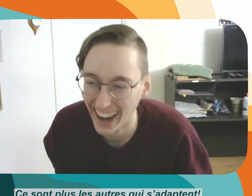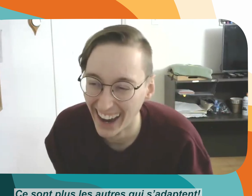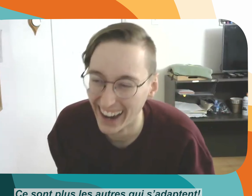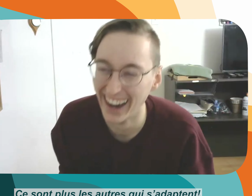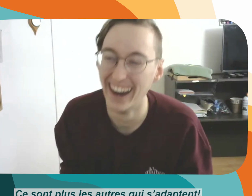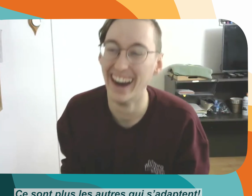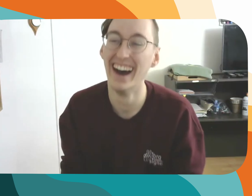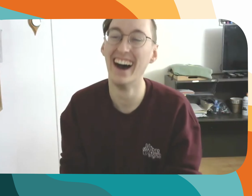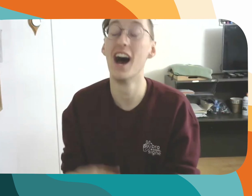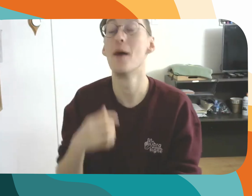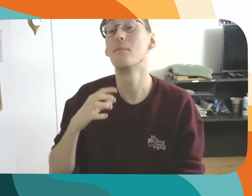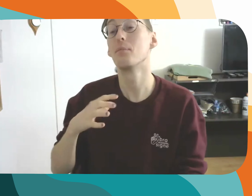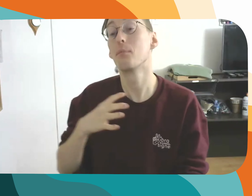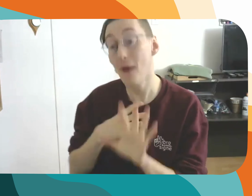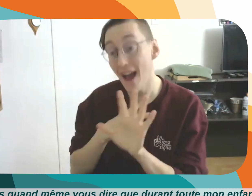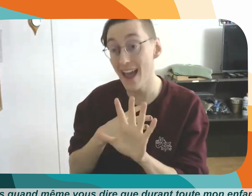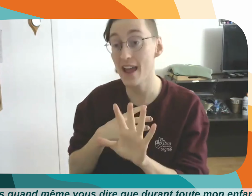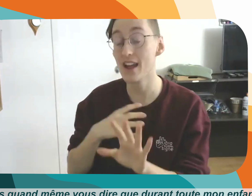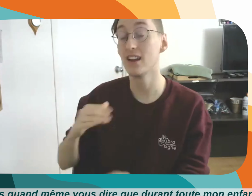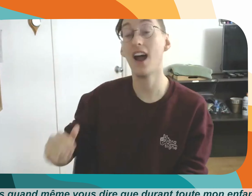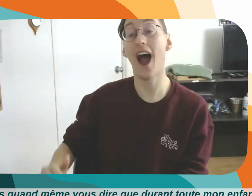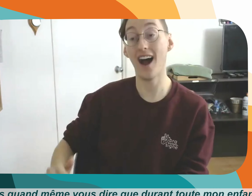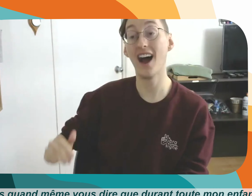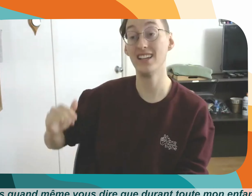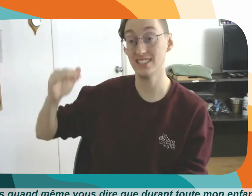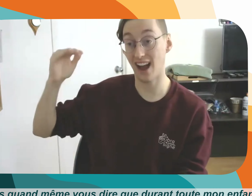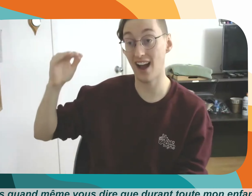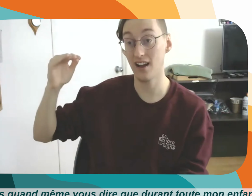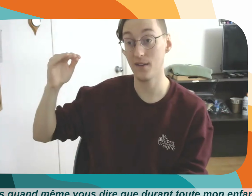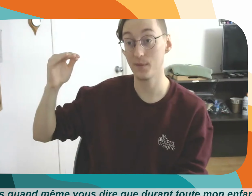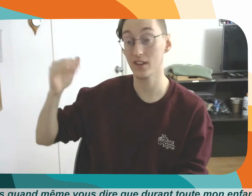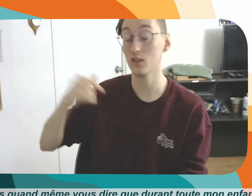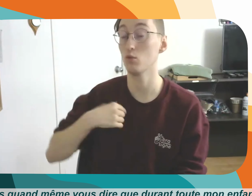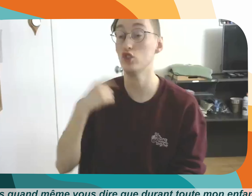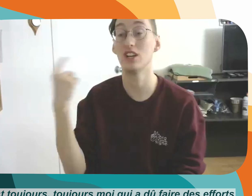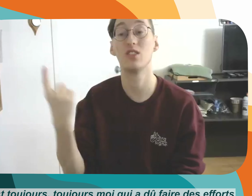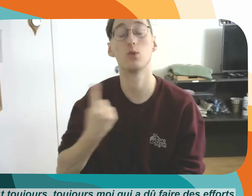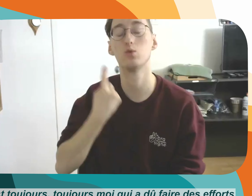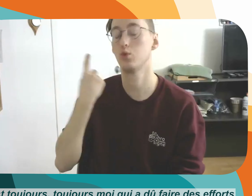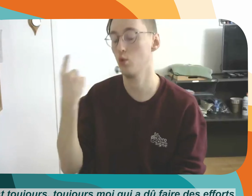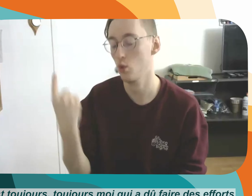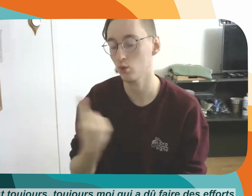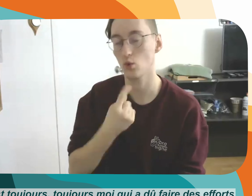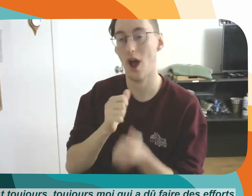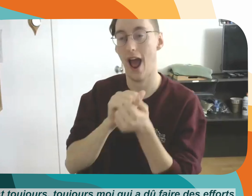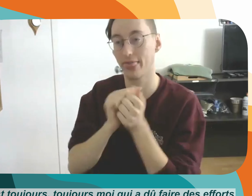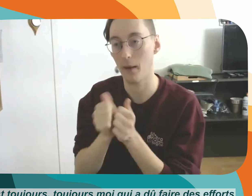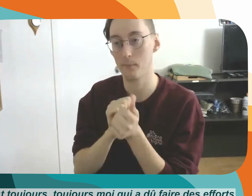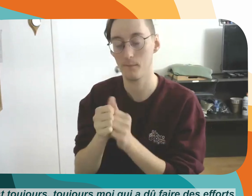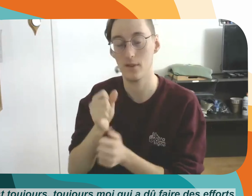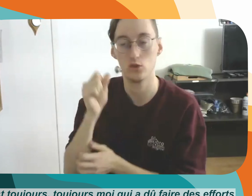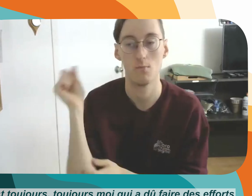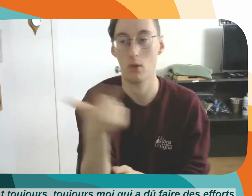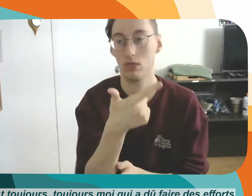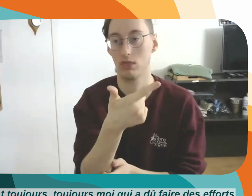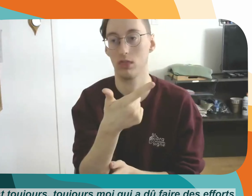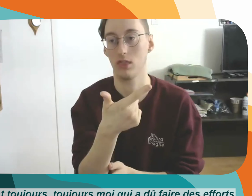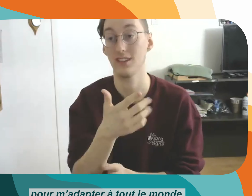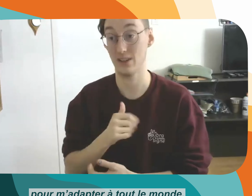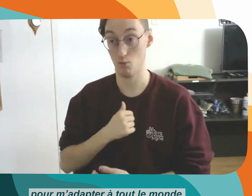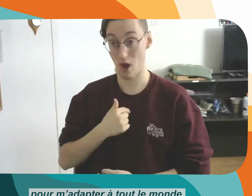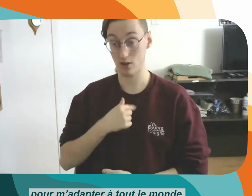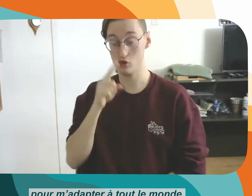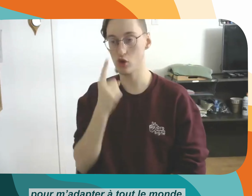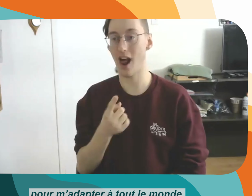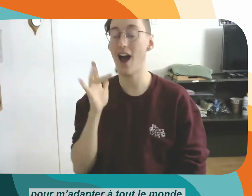les autres qui s'adaptent. Mais je dois quand même vous dire que, durant toute mon enfance, c'est toujours, toujours moi qui ai dû faire des efforts